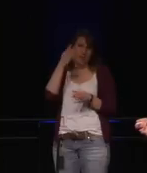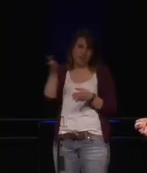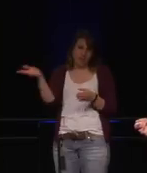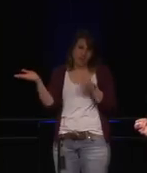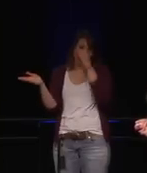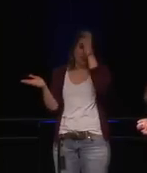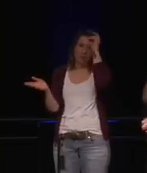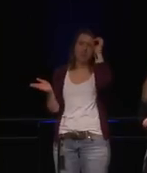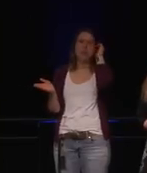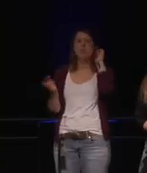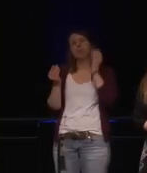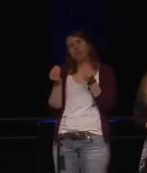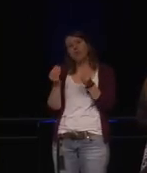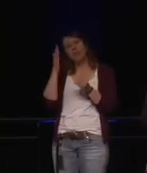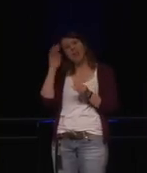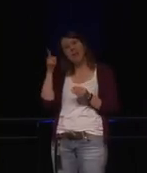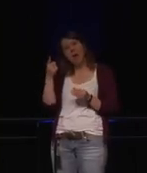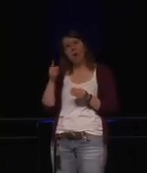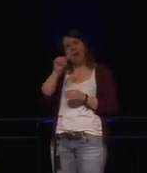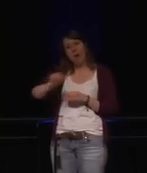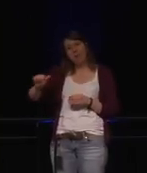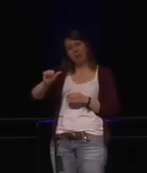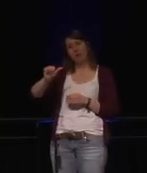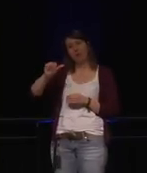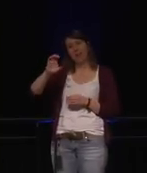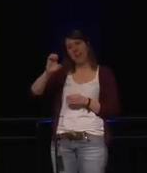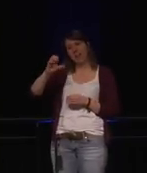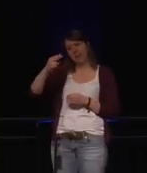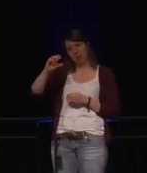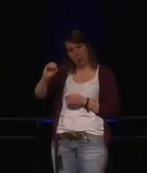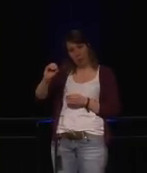Y todos sabemos que también existe Amazon Echo.